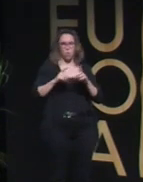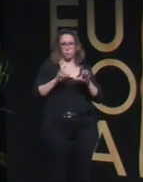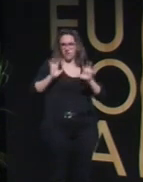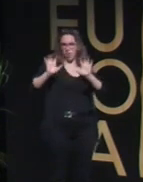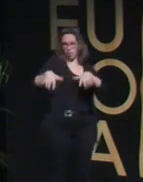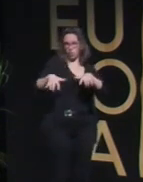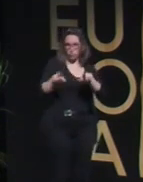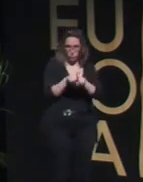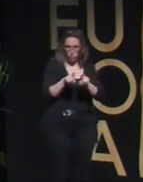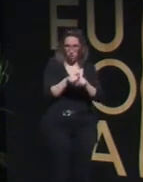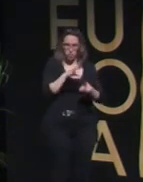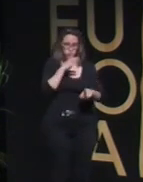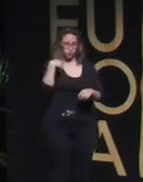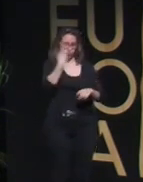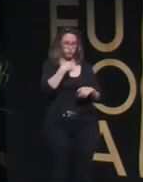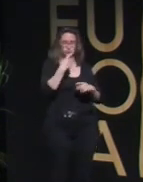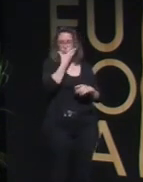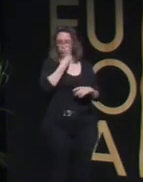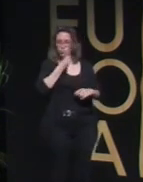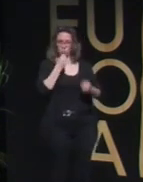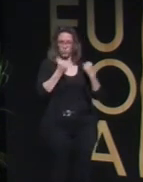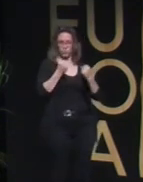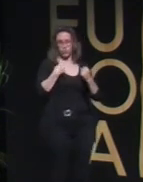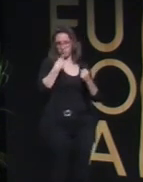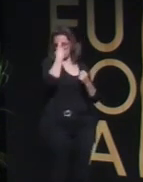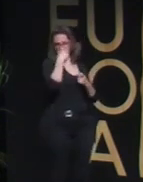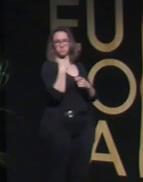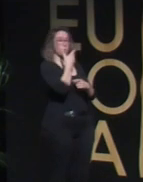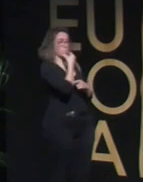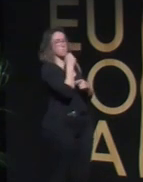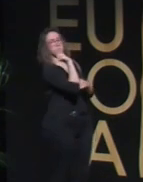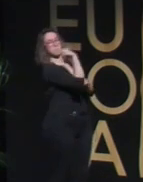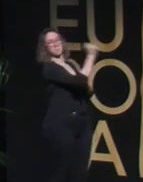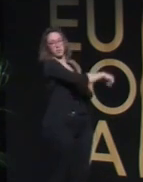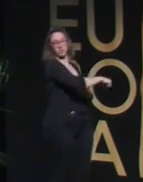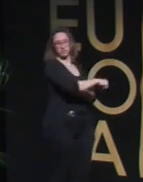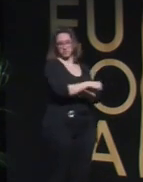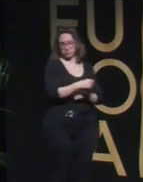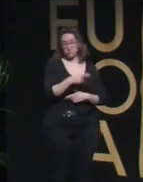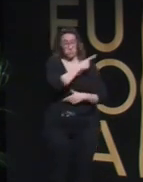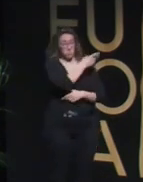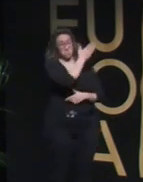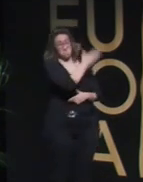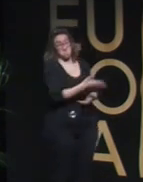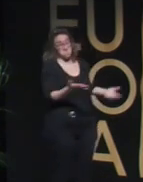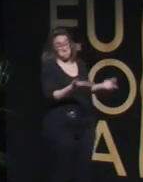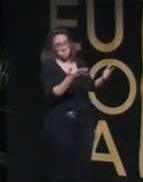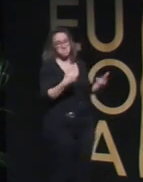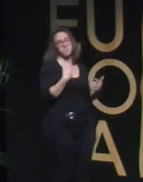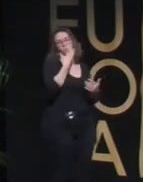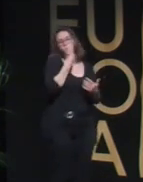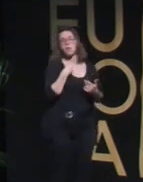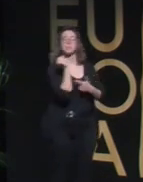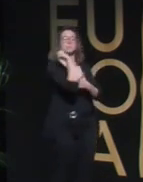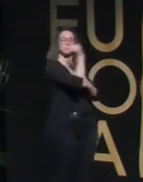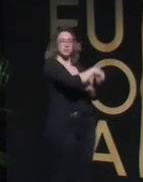dicen, va, ahí está, tú igual eres guapillo, pero es que yo soy más guapa que tú, ¿no? A mí se me nota, yo soy más guapa, tú, bueno, resultón, ¿no? Soy guapa, tú